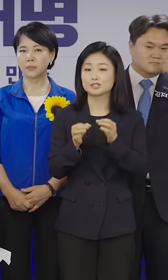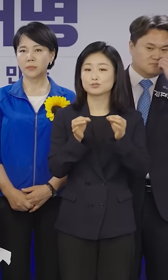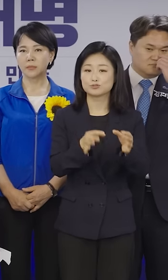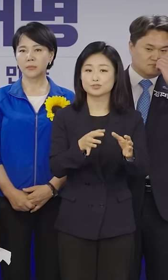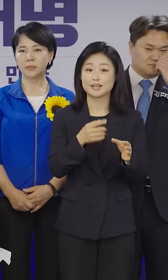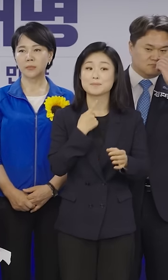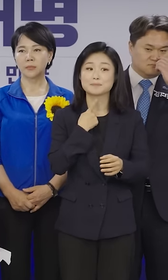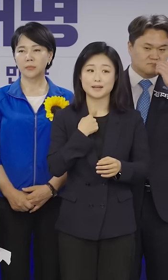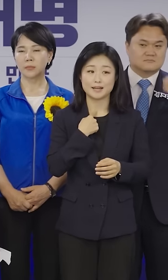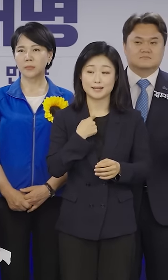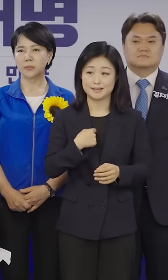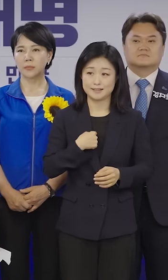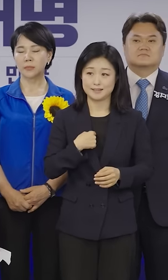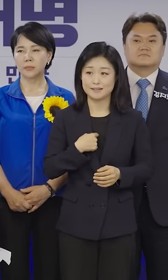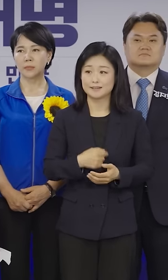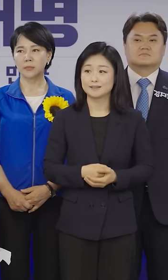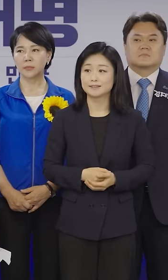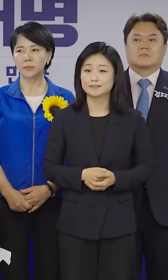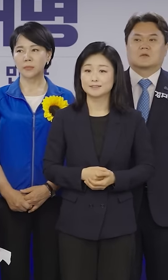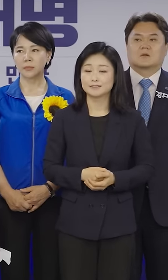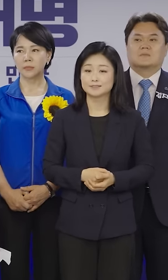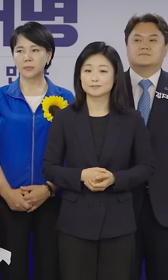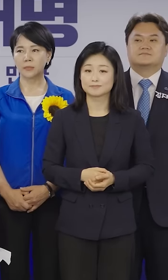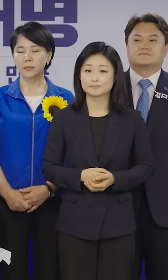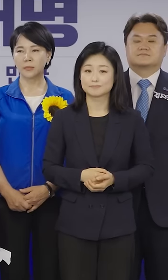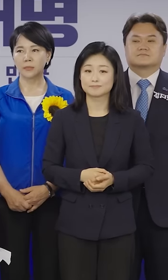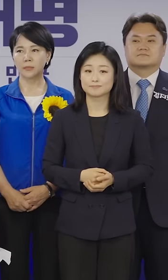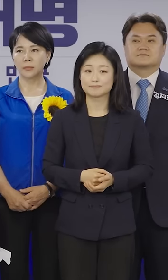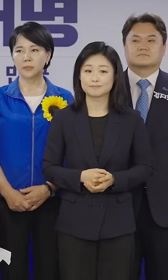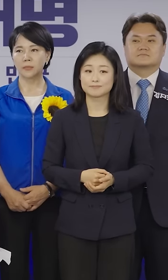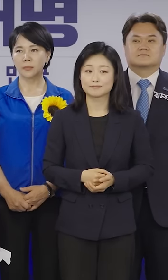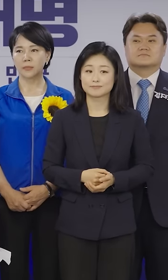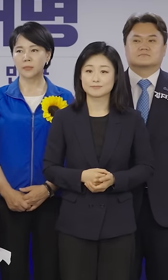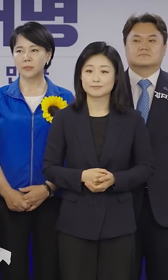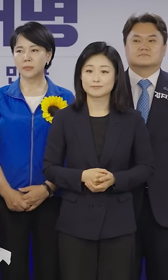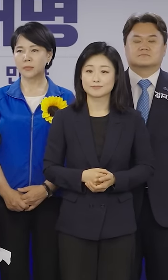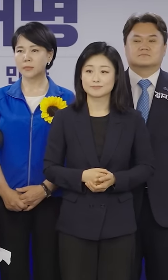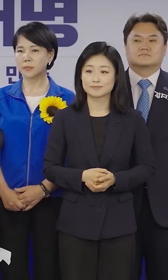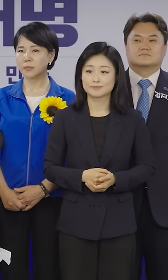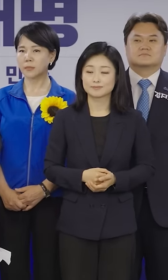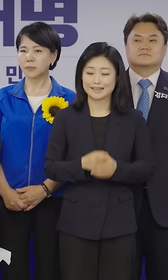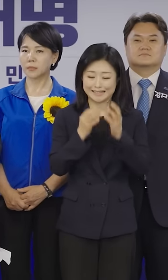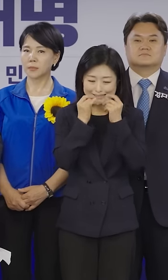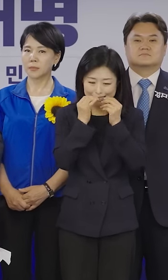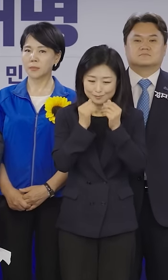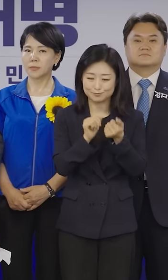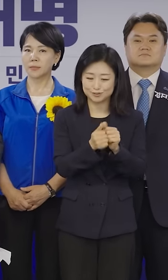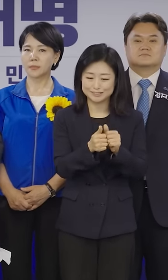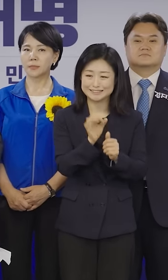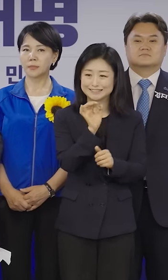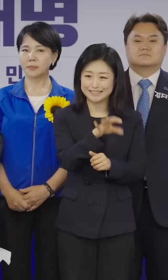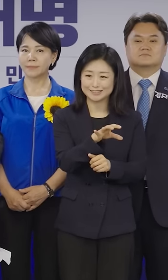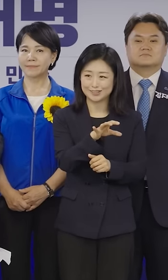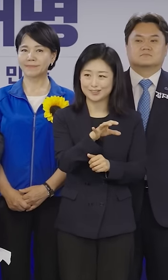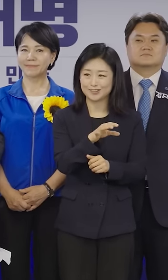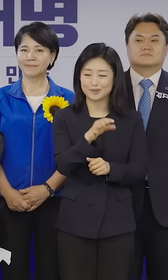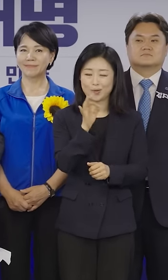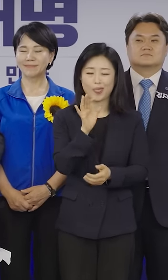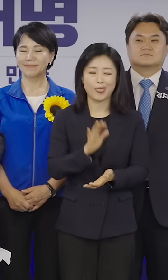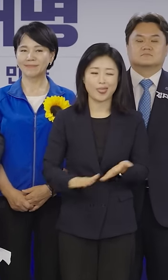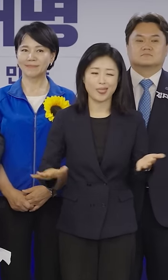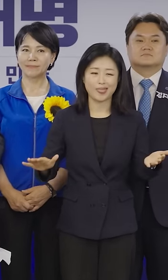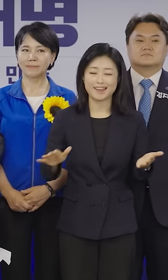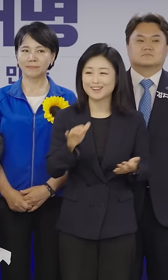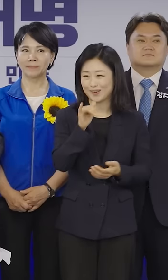주식 투자자였습니다. 물론 뭐 그 소위 소형 잡주 사서 깡통 찬 일도